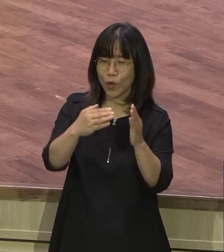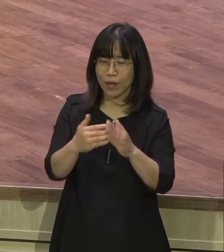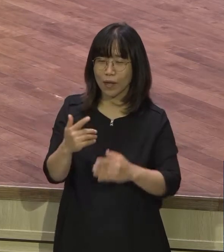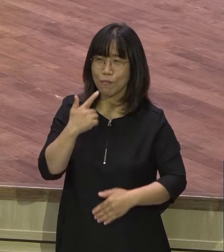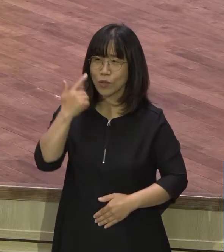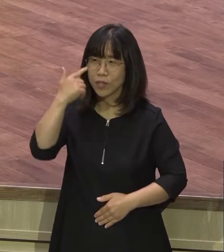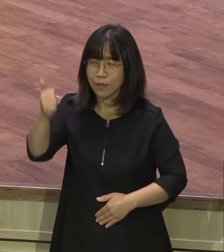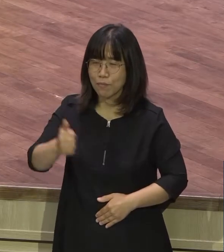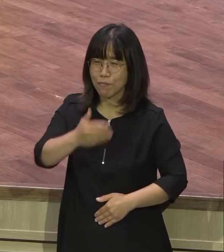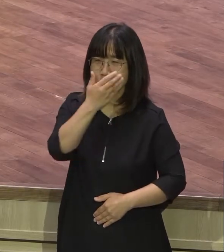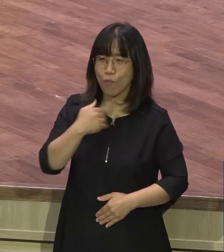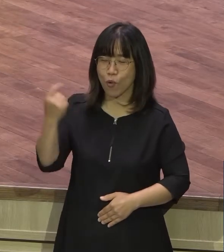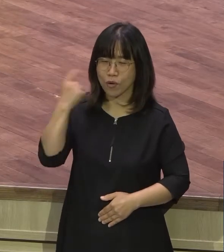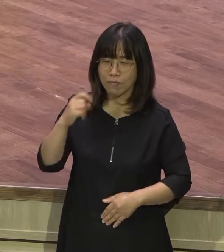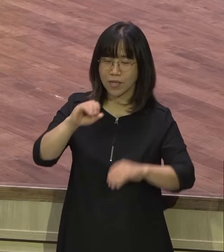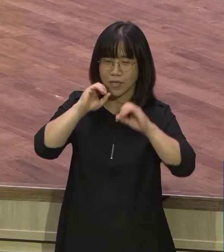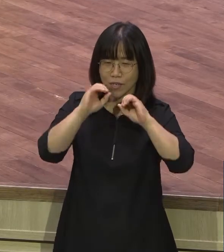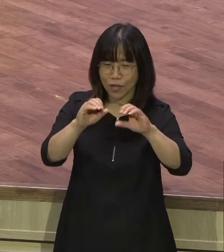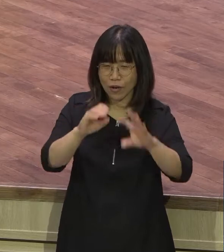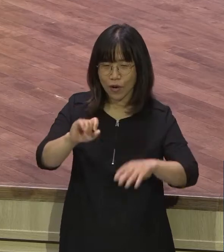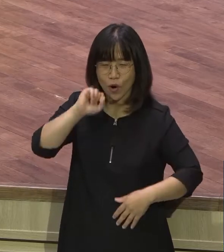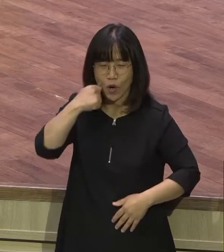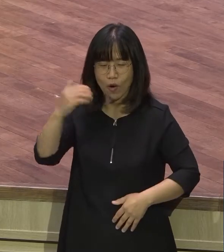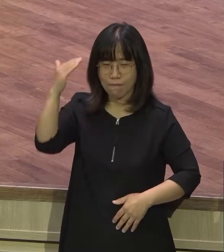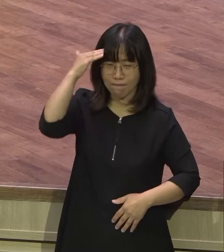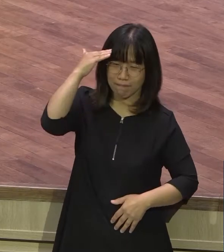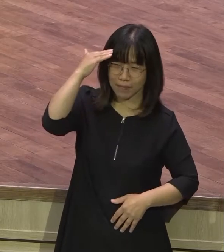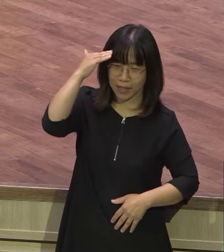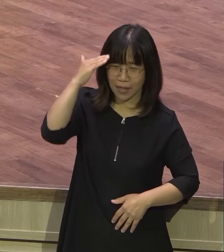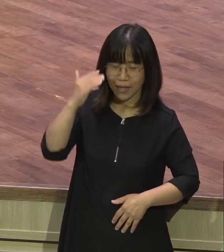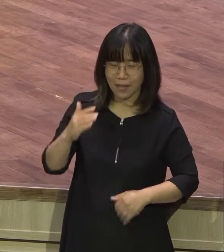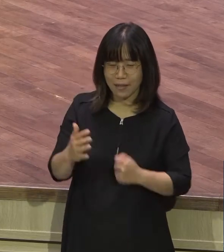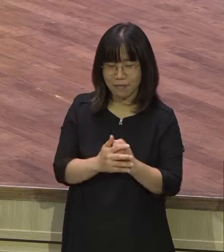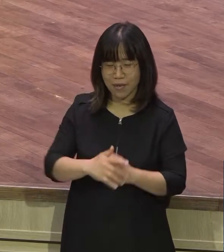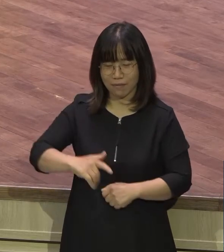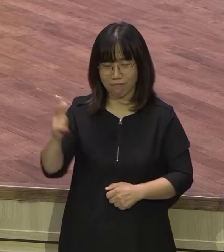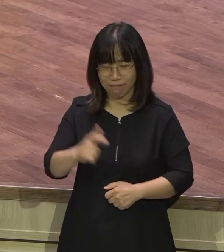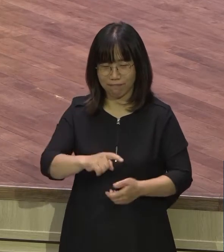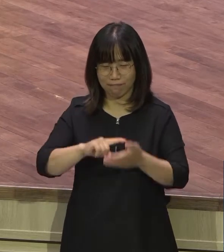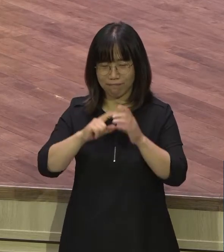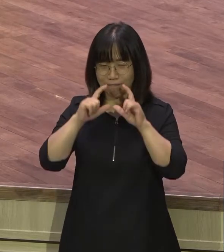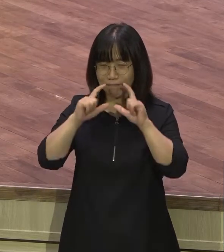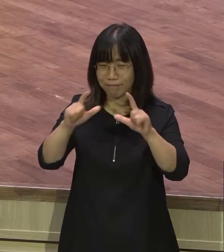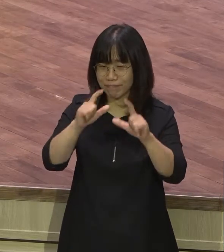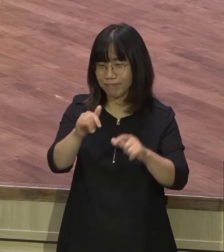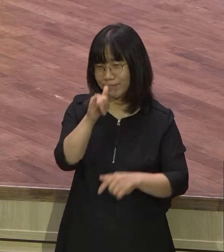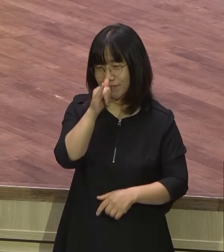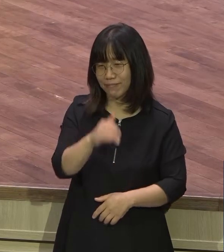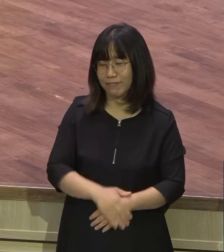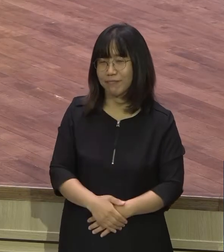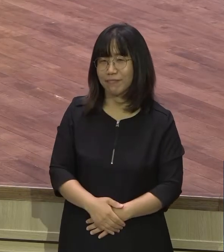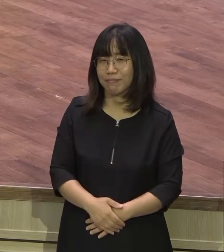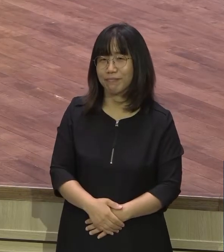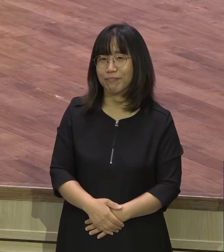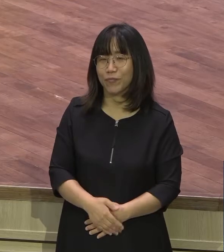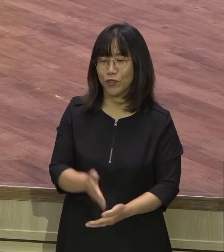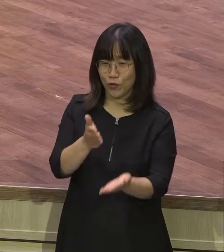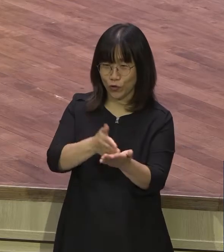보건만 보건만 증거하는 성교하는데 방해 못 한다고 강조를 하더라고 뉴스 여덟이 여덟이 이덟이요